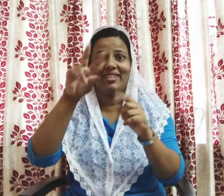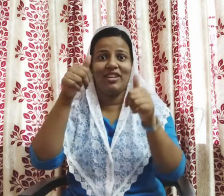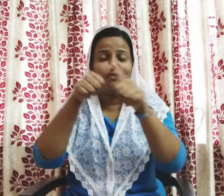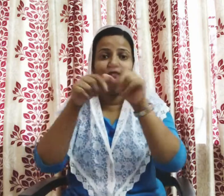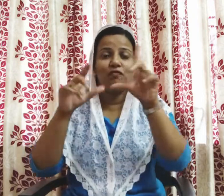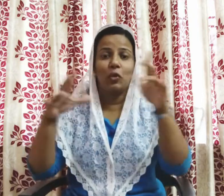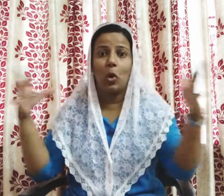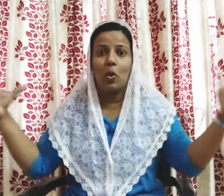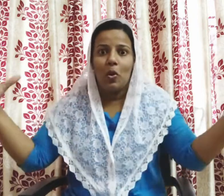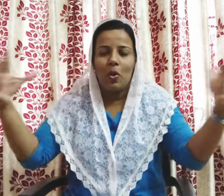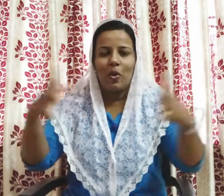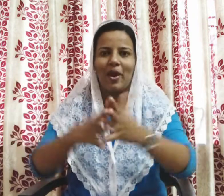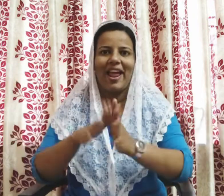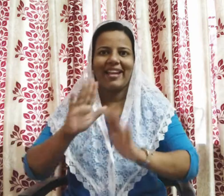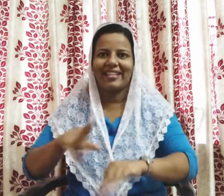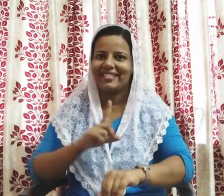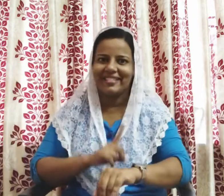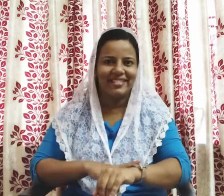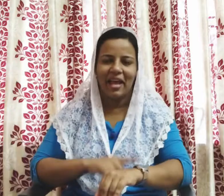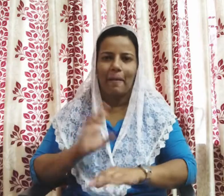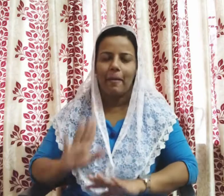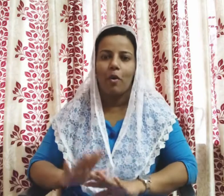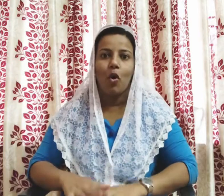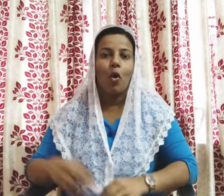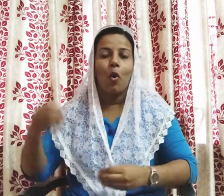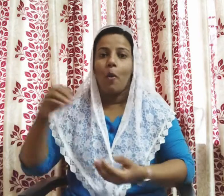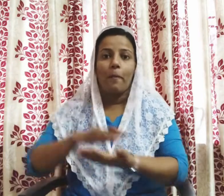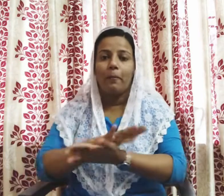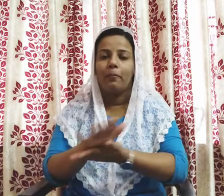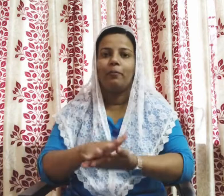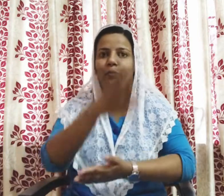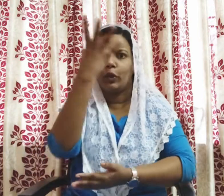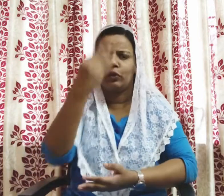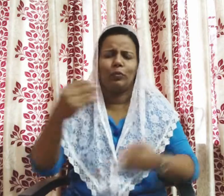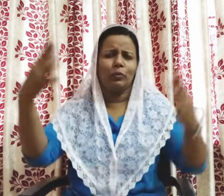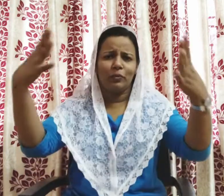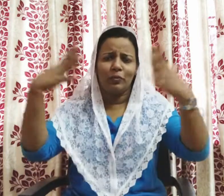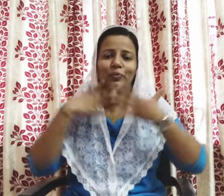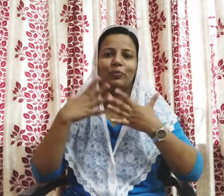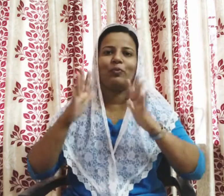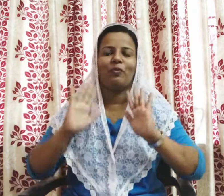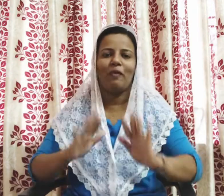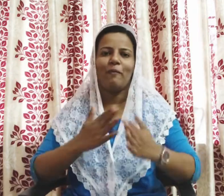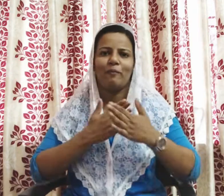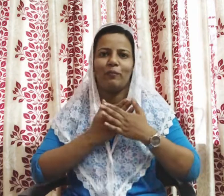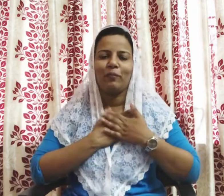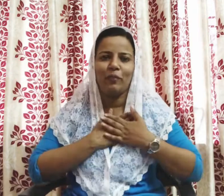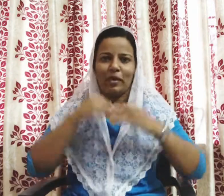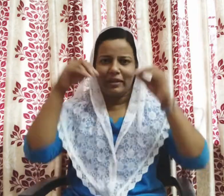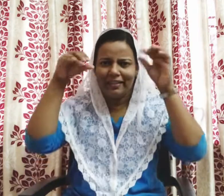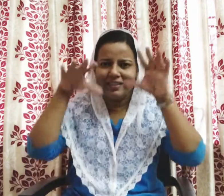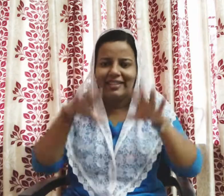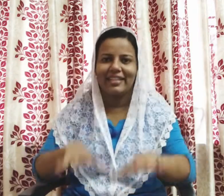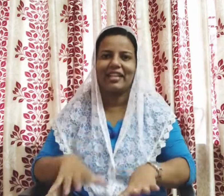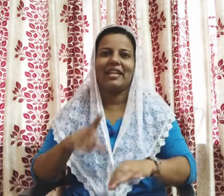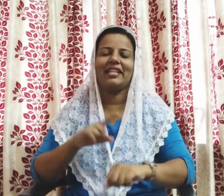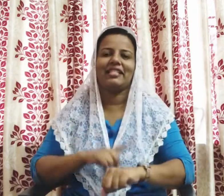കൂടിയിരിക്കുമ്പോൾ എന്തോന്നു, ആ പരിശുദ്ധാത്മാവ് അവരുടെ മേൽ വന്നു പതിഞ്ഞു, അവരിൽ വന്ന് വസിച്ചു. അവരിലേക്ക് ഇറങ്ങി വരുന്നത് കണ്ടു,